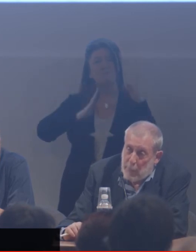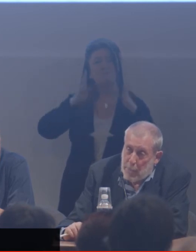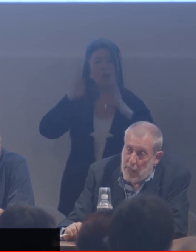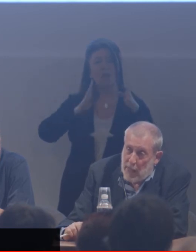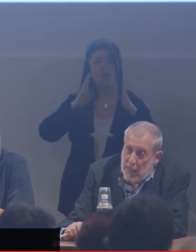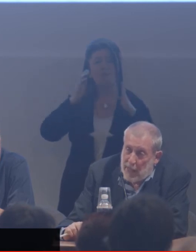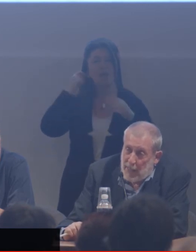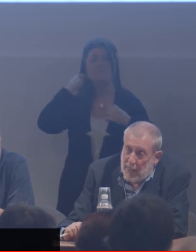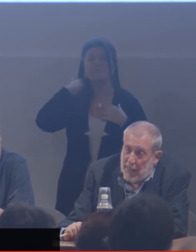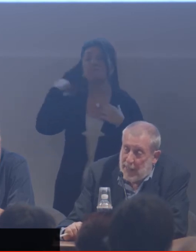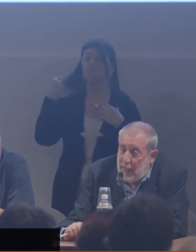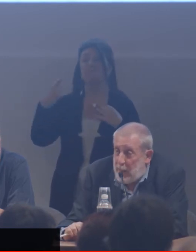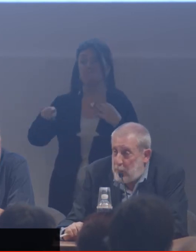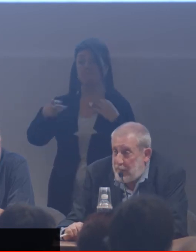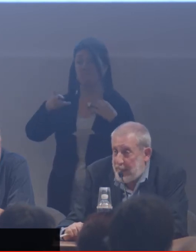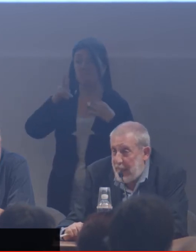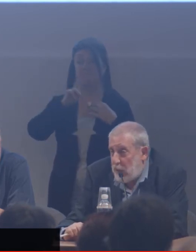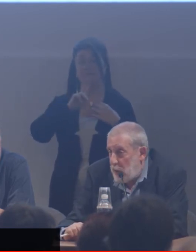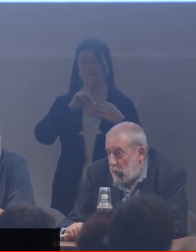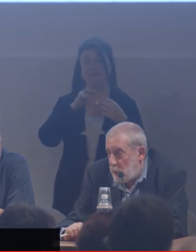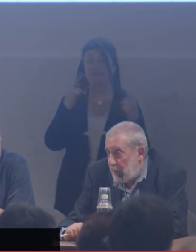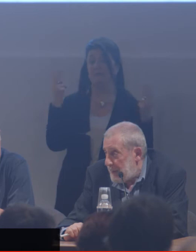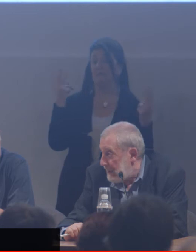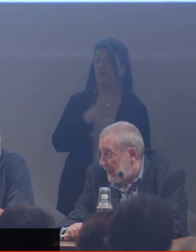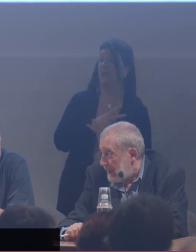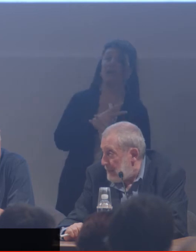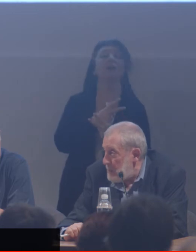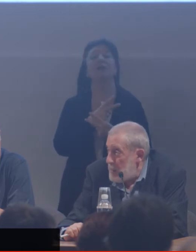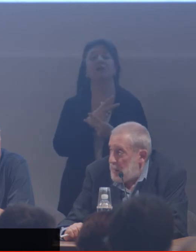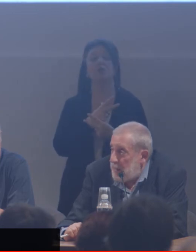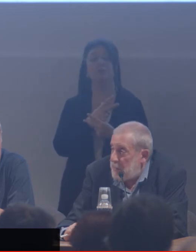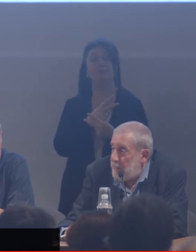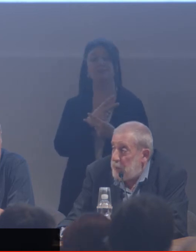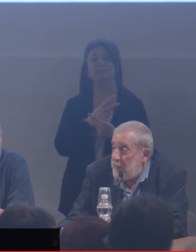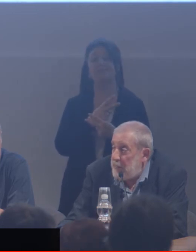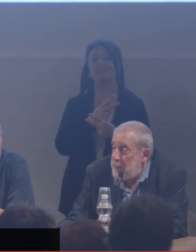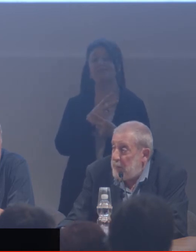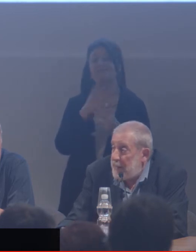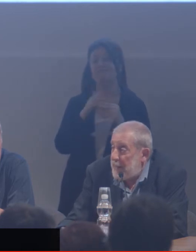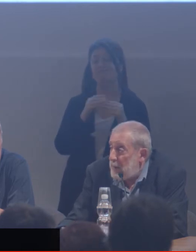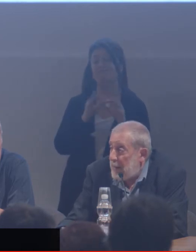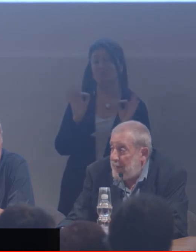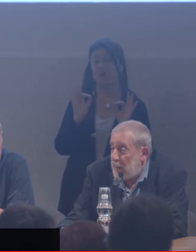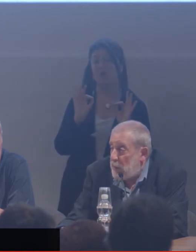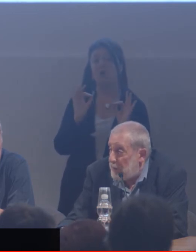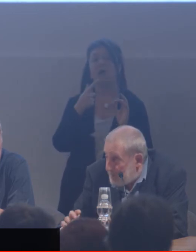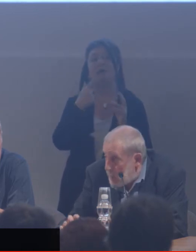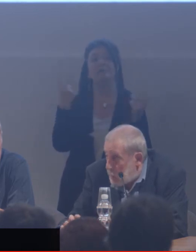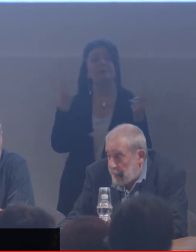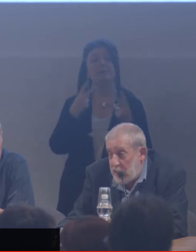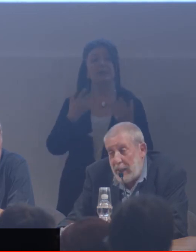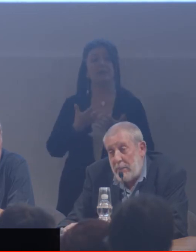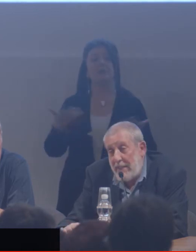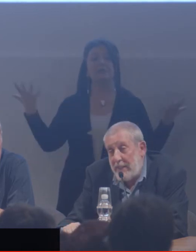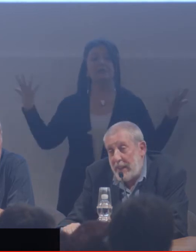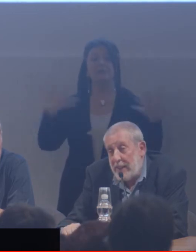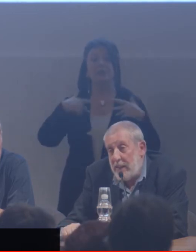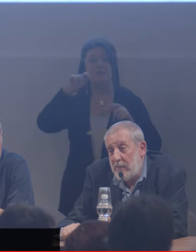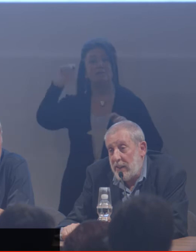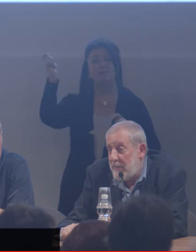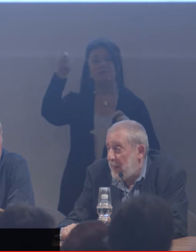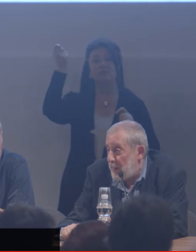che è profetica e ancora non realizzata. Dice: vabbè, battere la mafia, vincere la